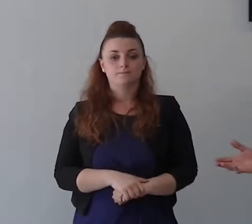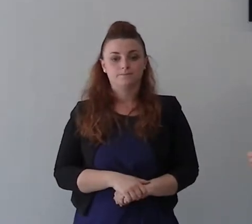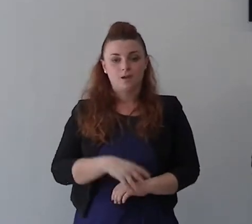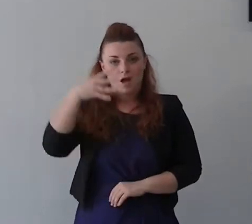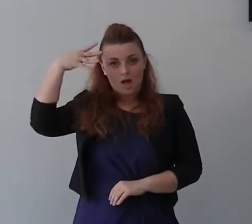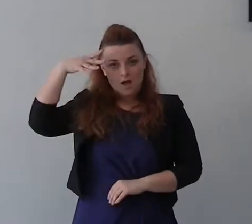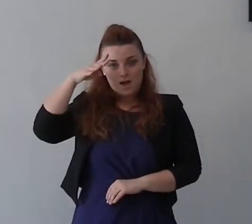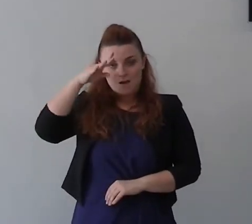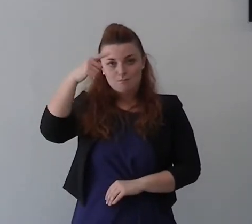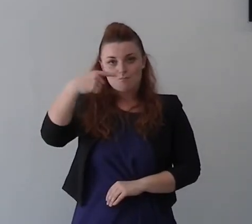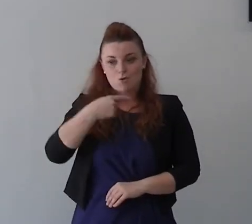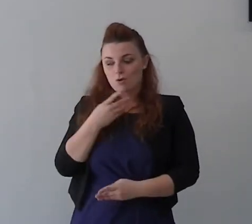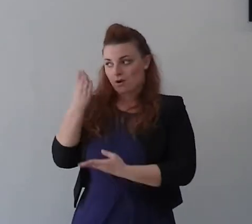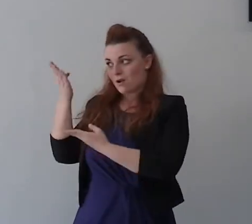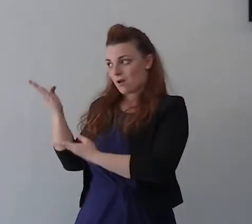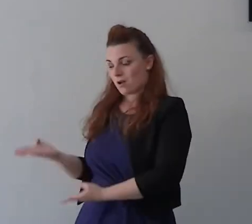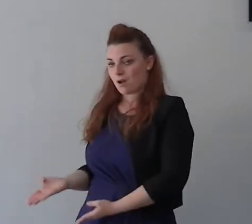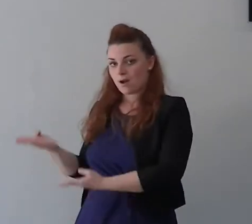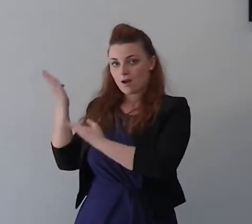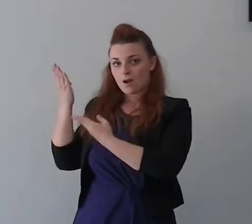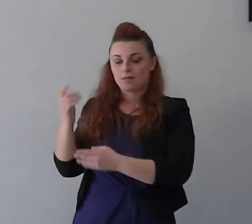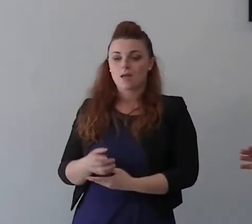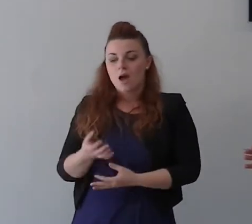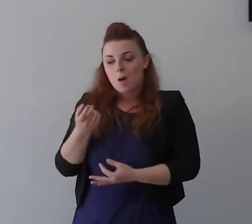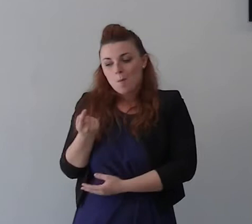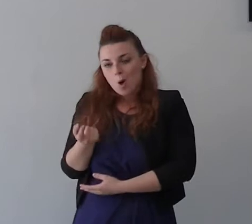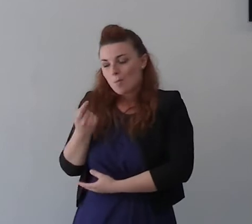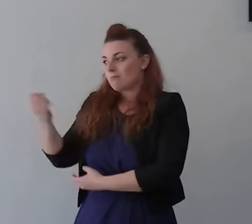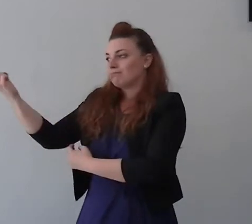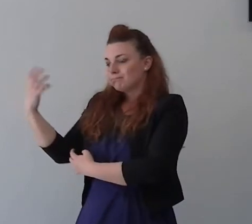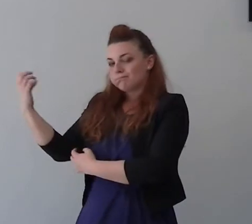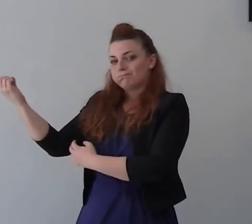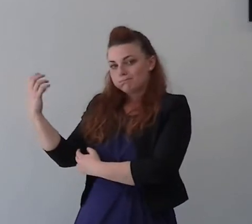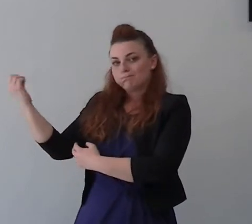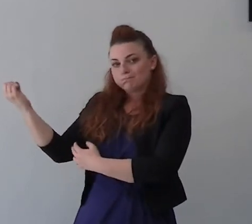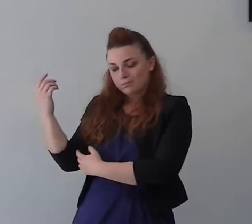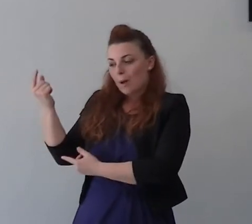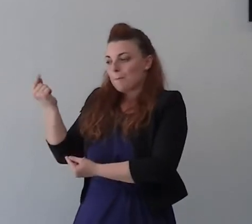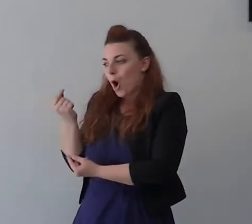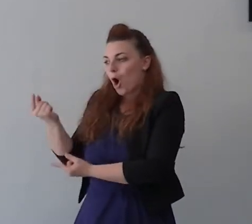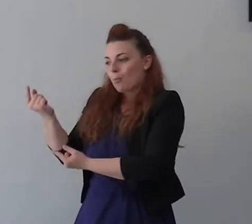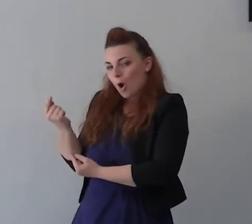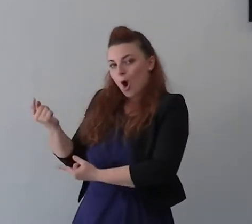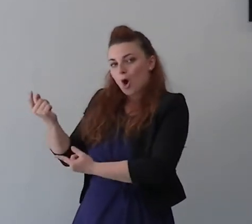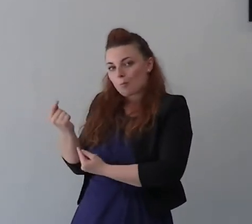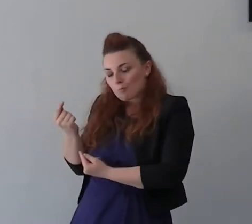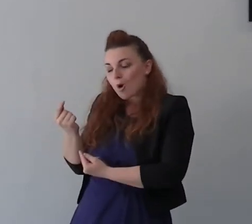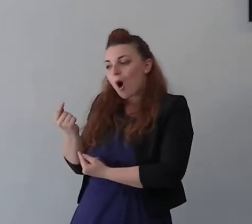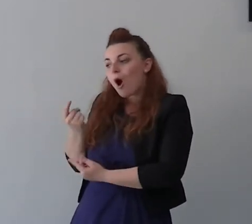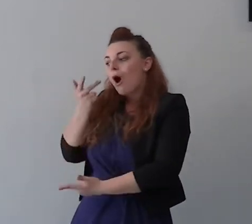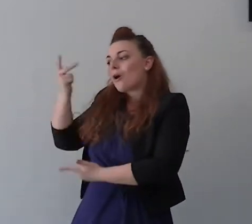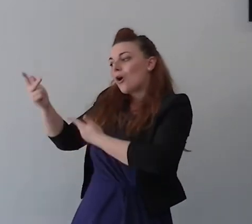Morgana, che è qui a mio fianco, mi sta insegnando piano piano qualche segno che usano i sordi